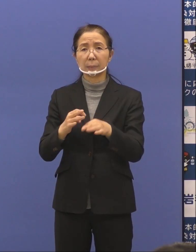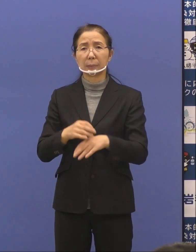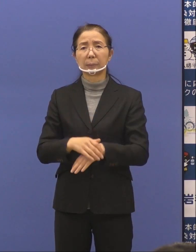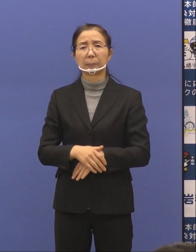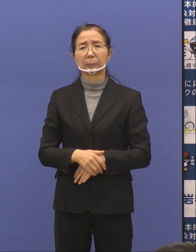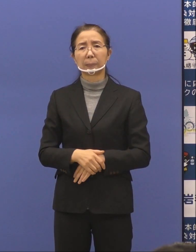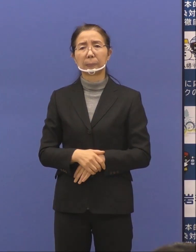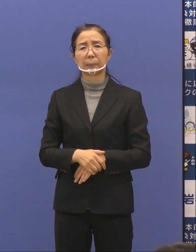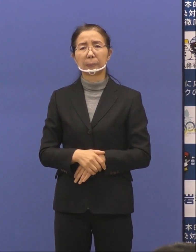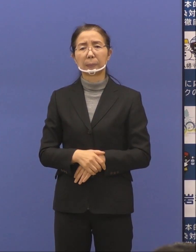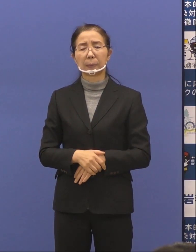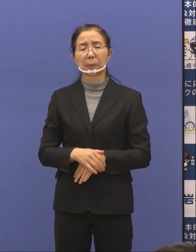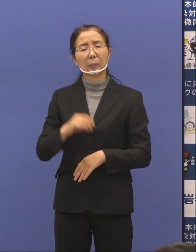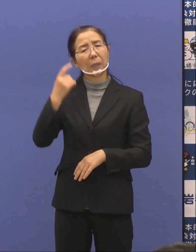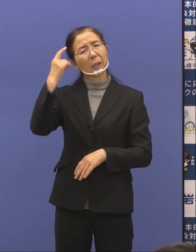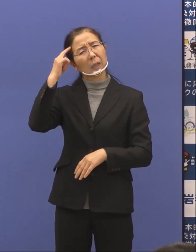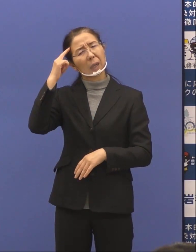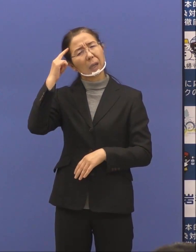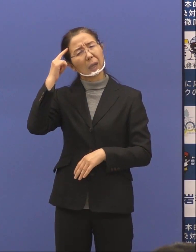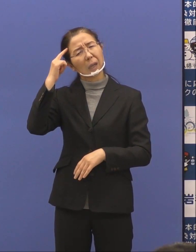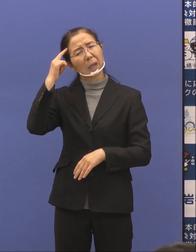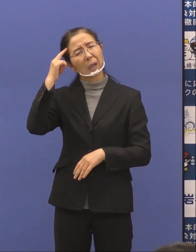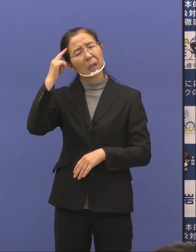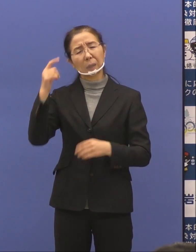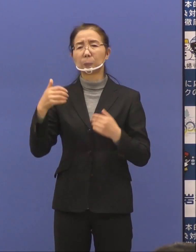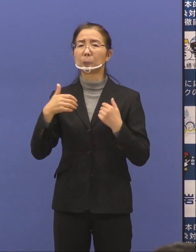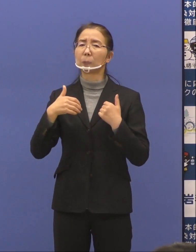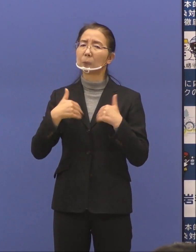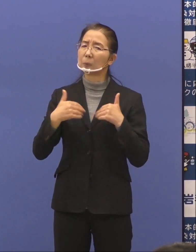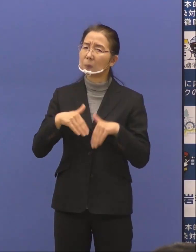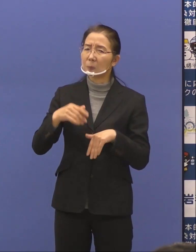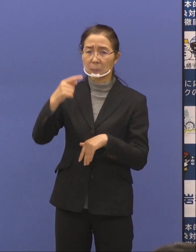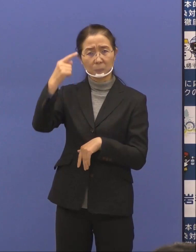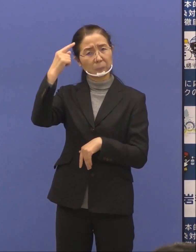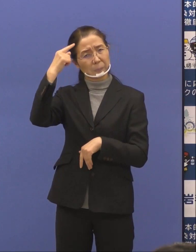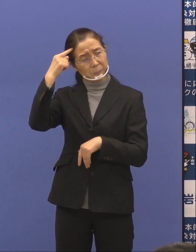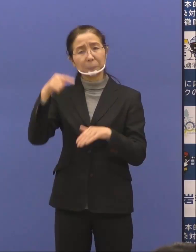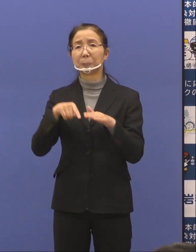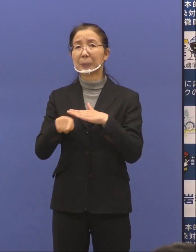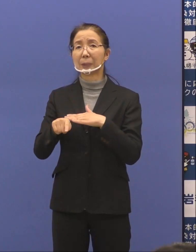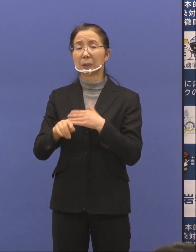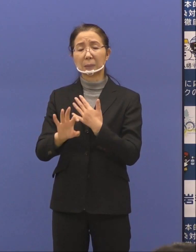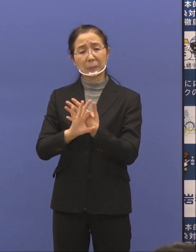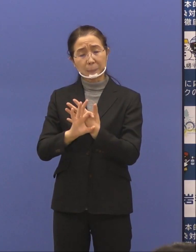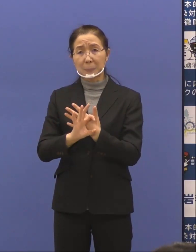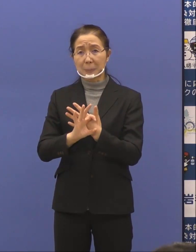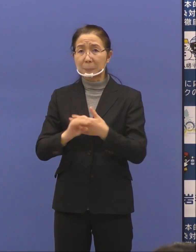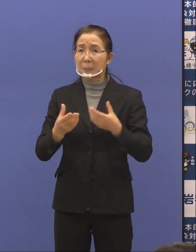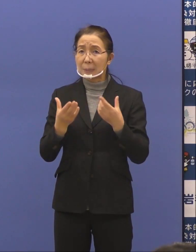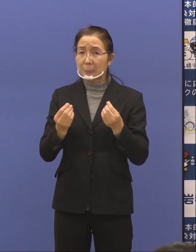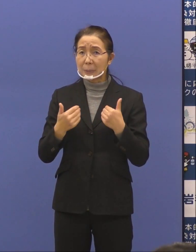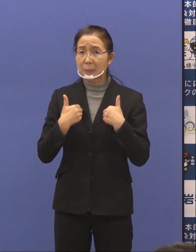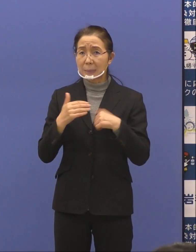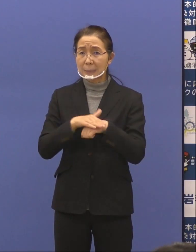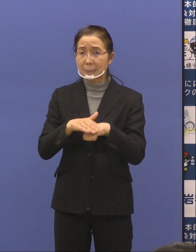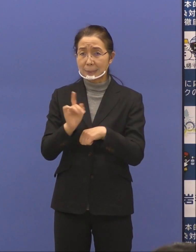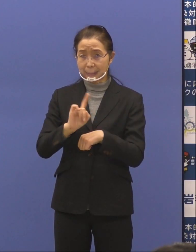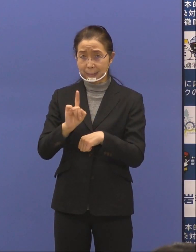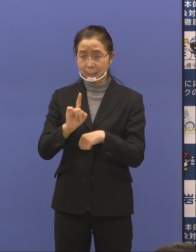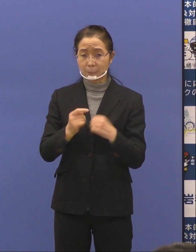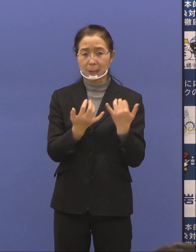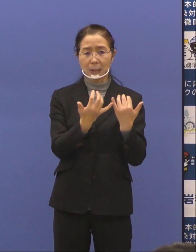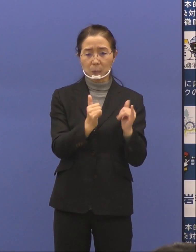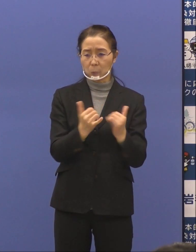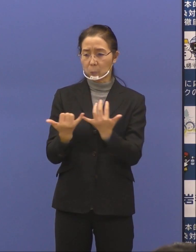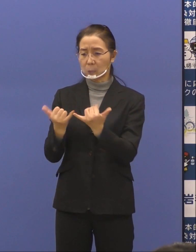あまり深く考えなくていいんじゃないかと思ってまして、やはり大事なのは、人